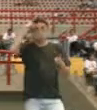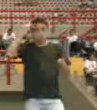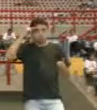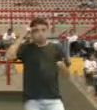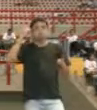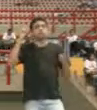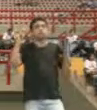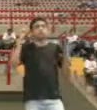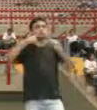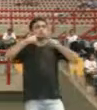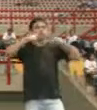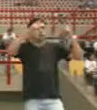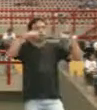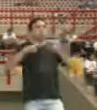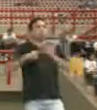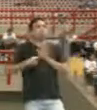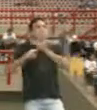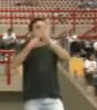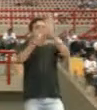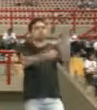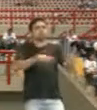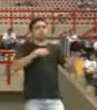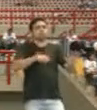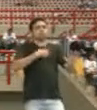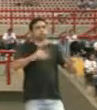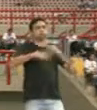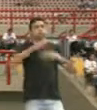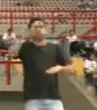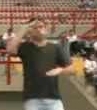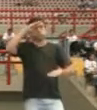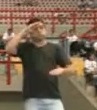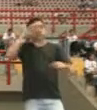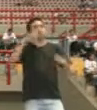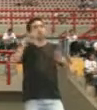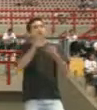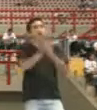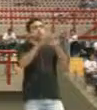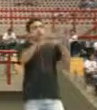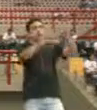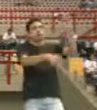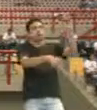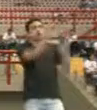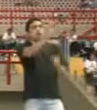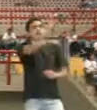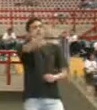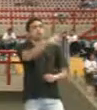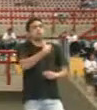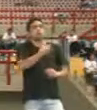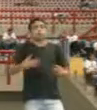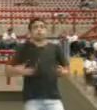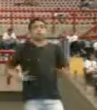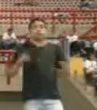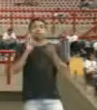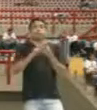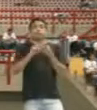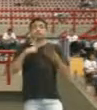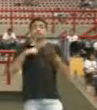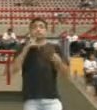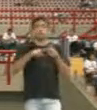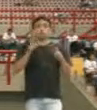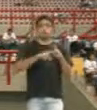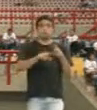de contestar, de demonstrar sua insatisfação com aspectos da administração pública, mas nós tivemos um